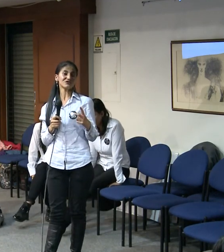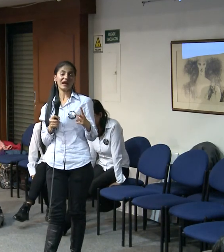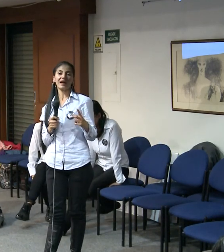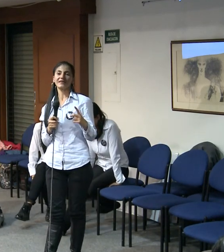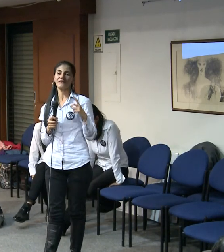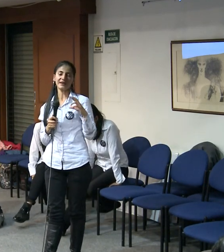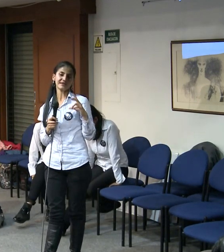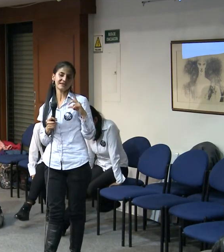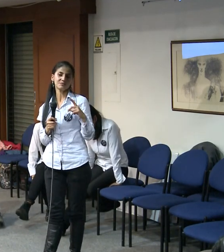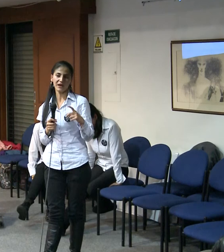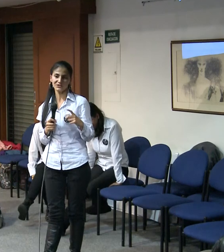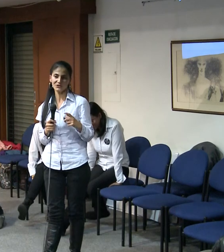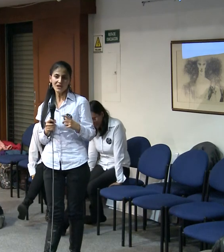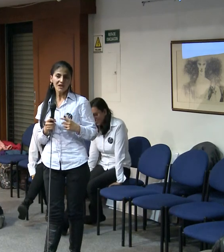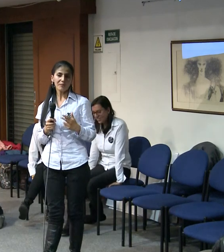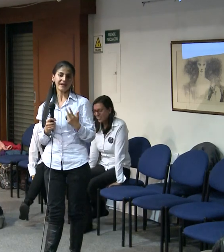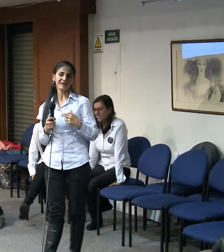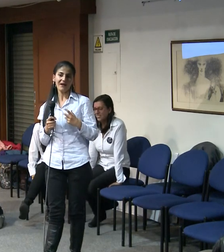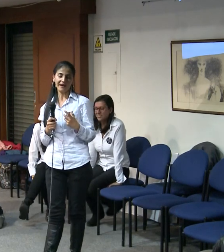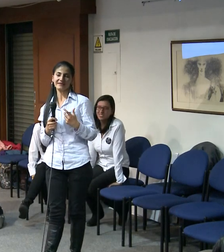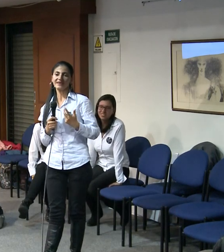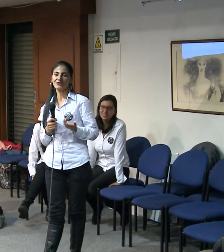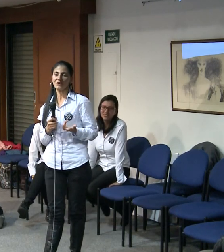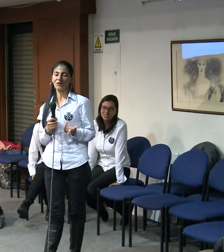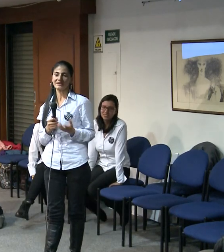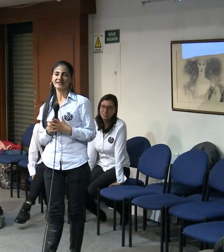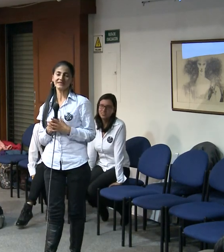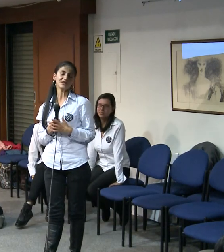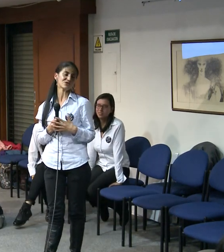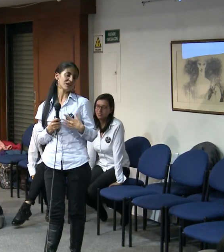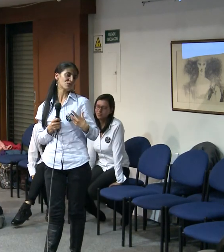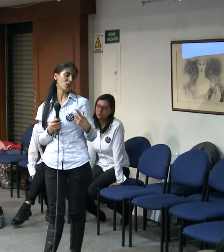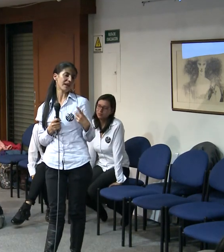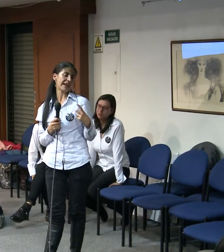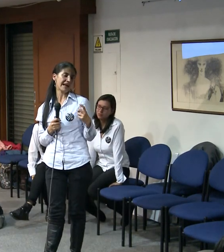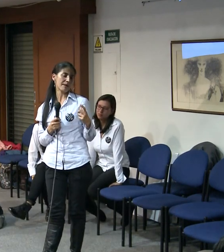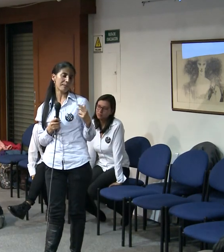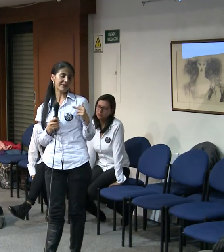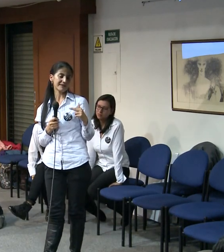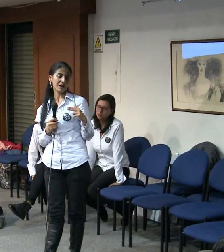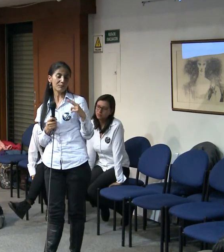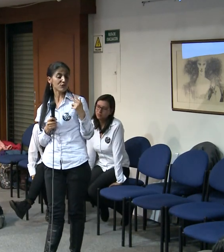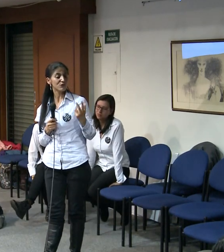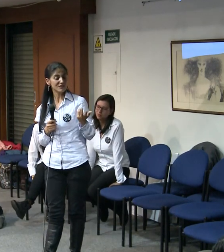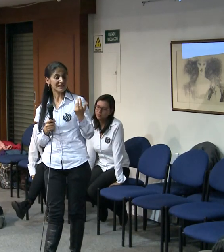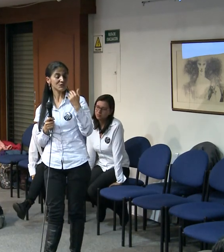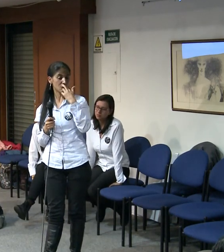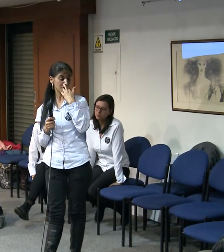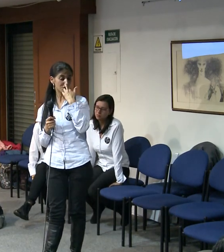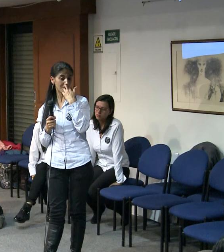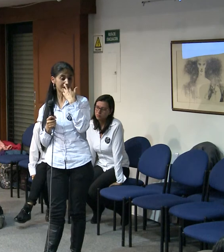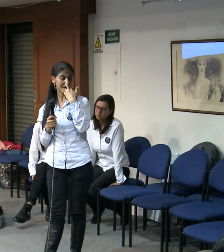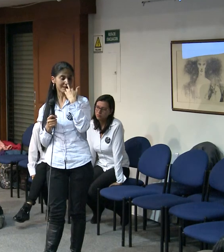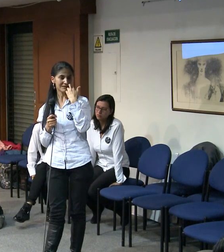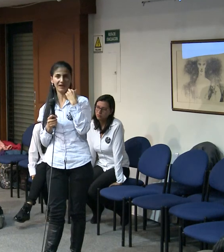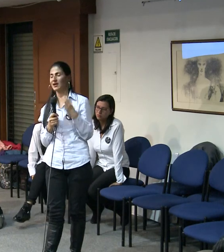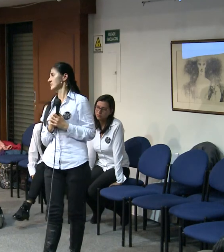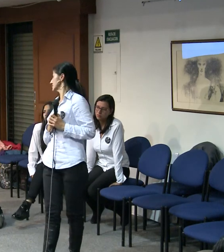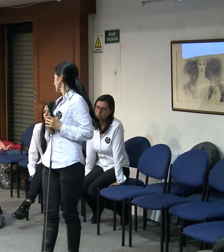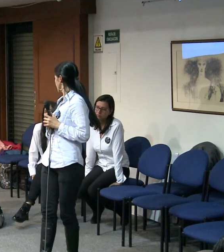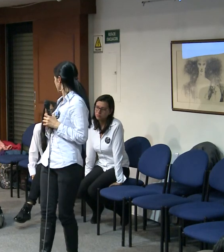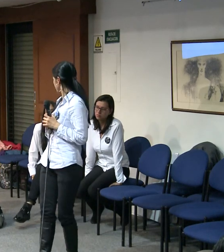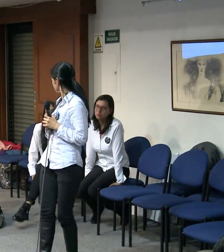y nos da diferentes espacios para trabajar desde los lenguajes artísticos, tanto en la parte de profundización y